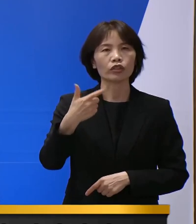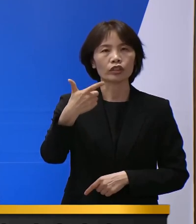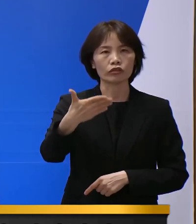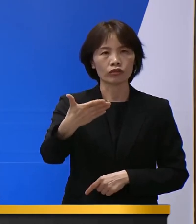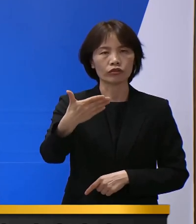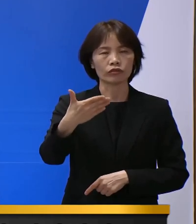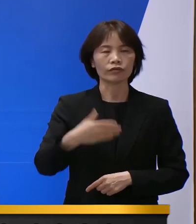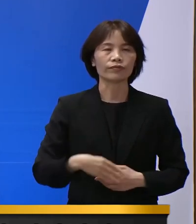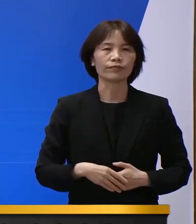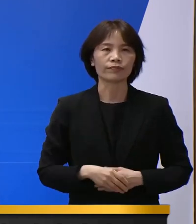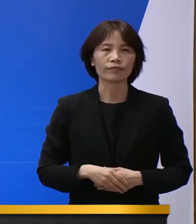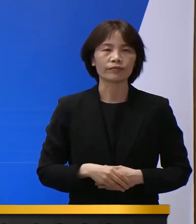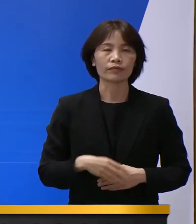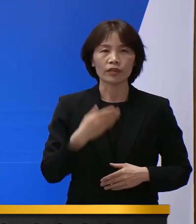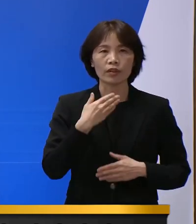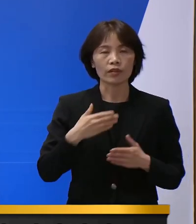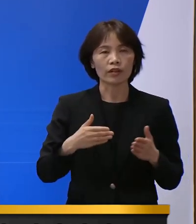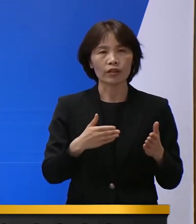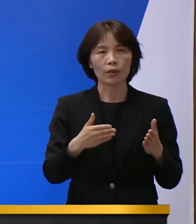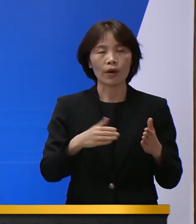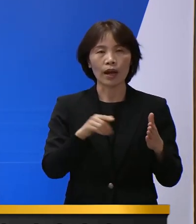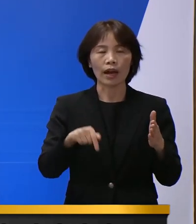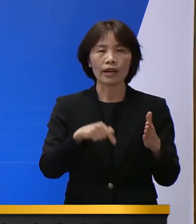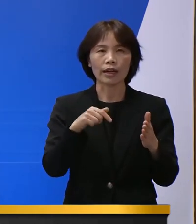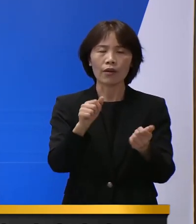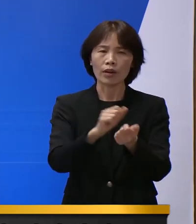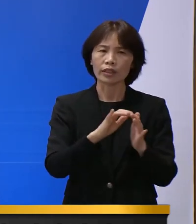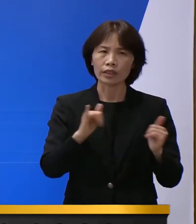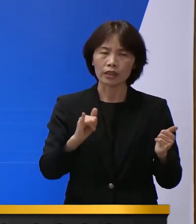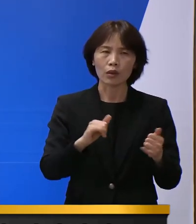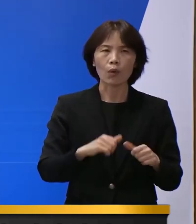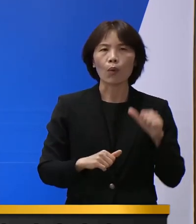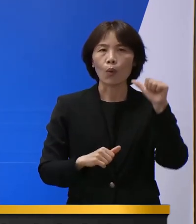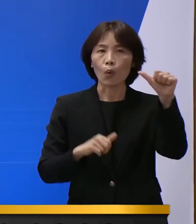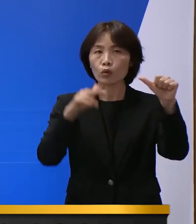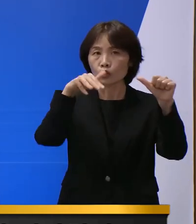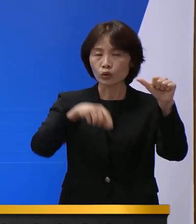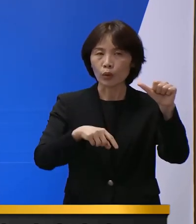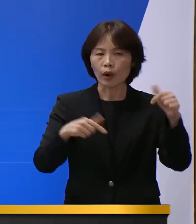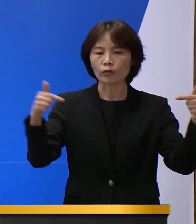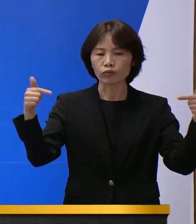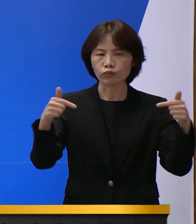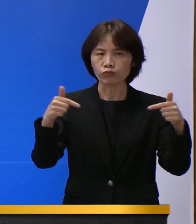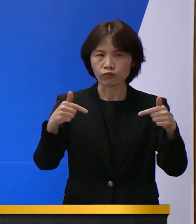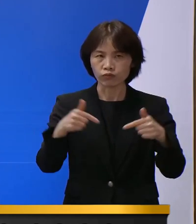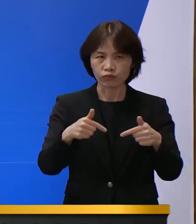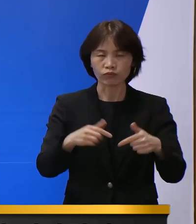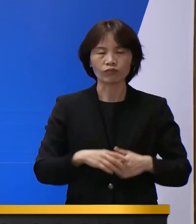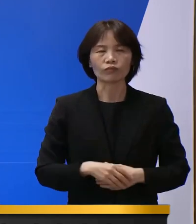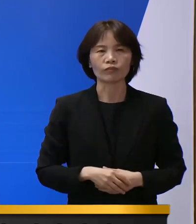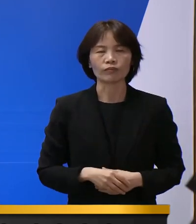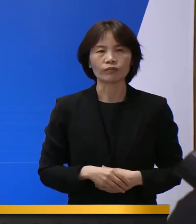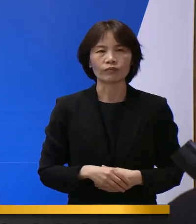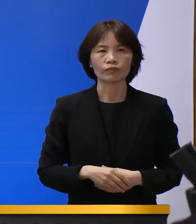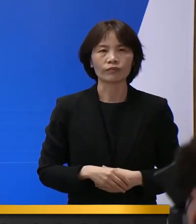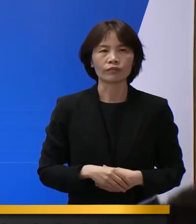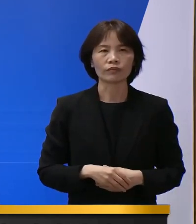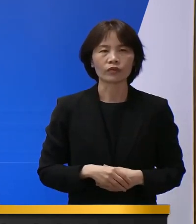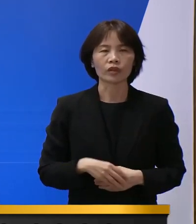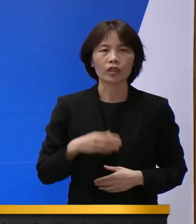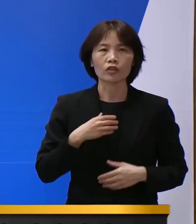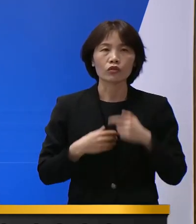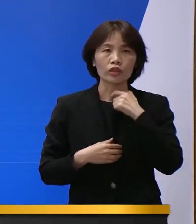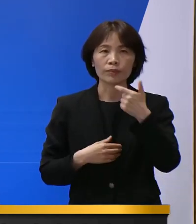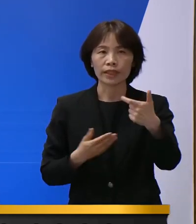1,269명입니다. 도내 주간 신규 확진자 수는 5주 연속 계속해서 감소하는 추세입니다. 고위험군인